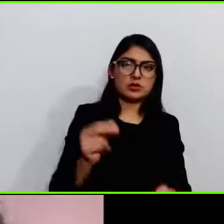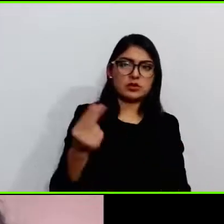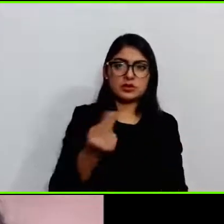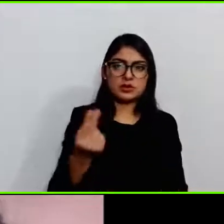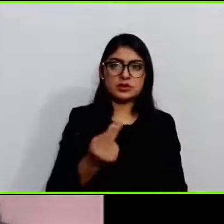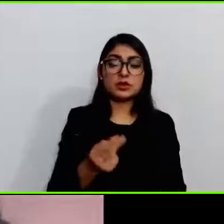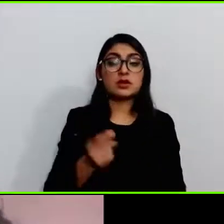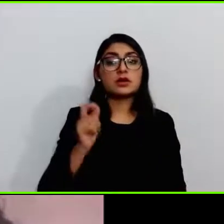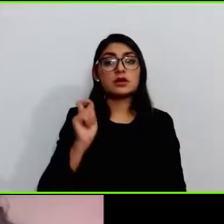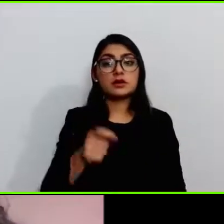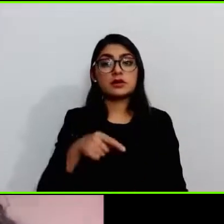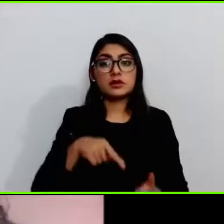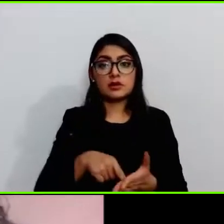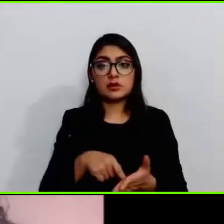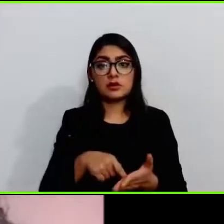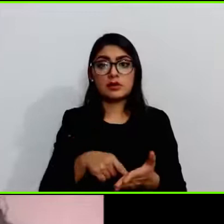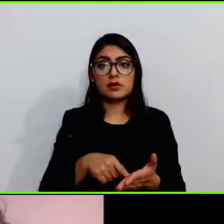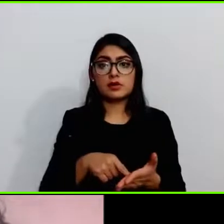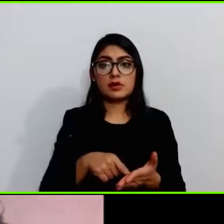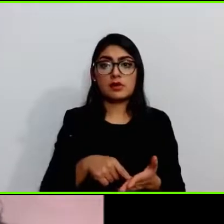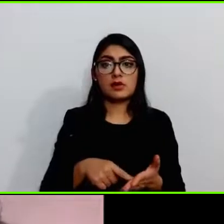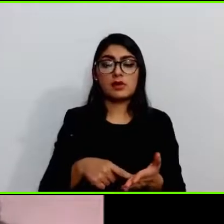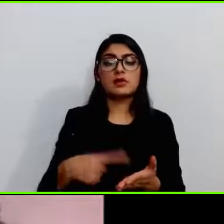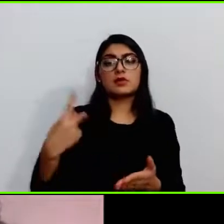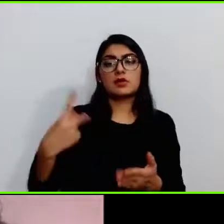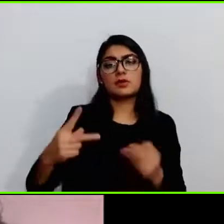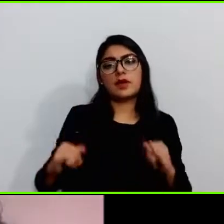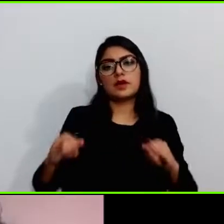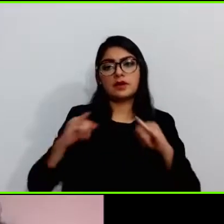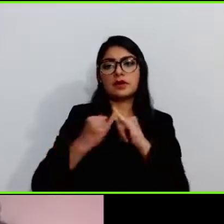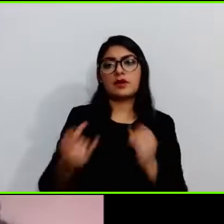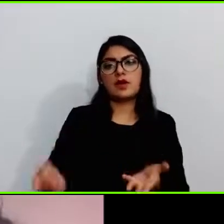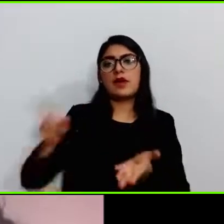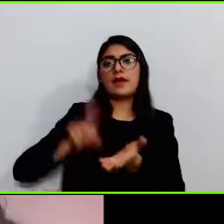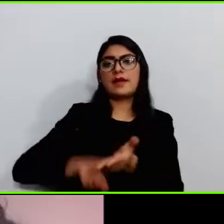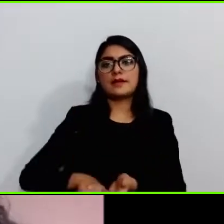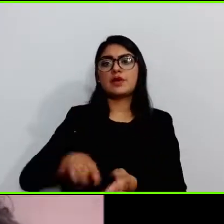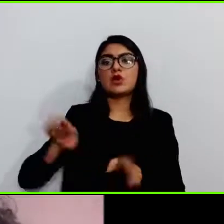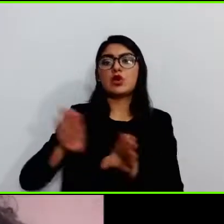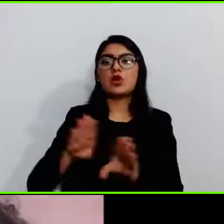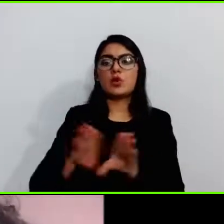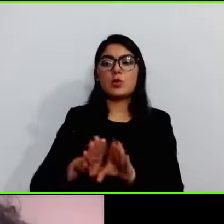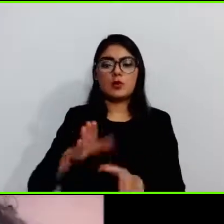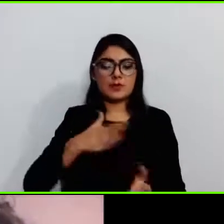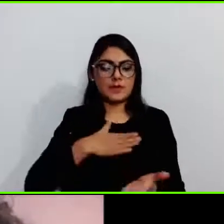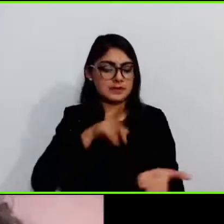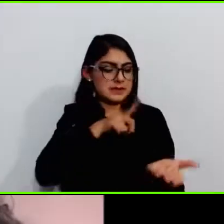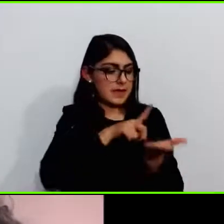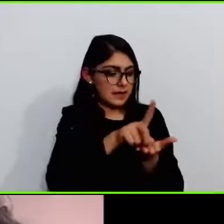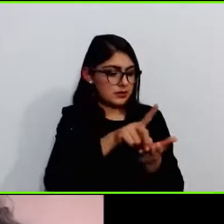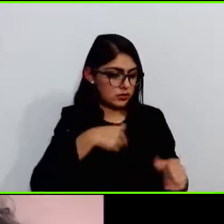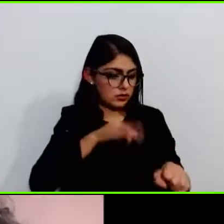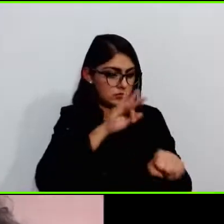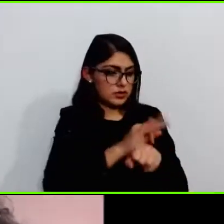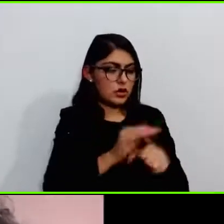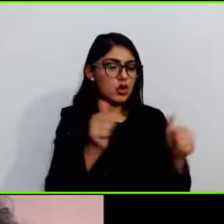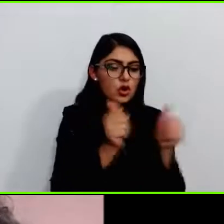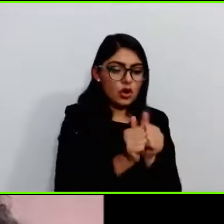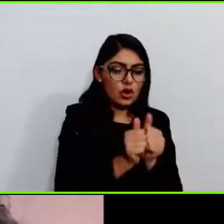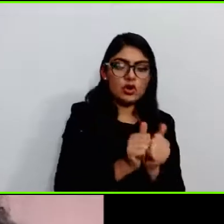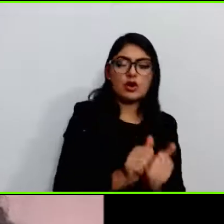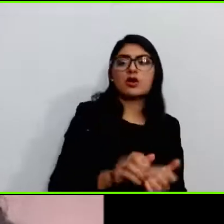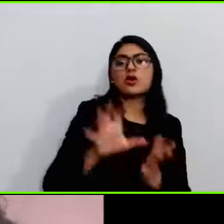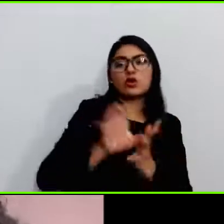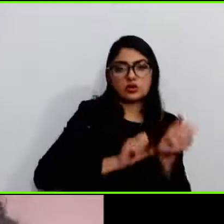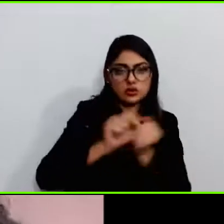Pero es una posibilidad institucional de cómo puedes proteger derechos a través de reformas institucionales y esa es, por